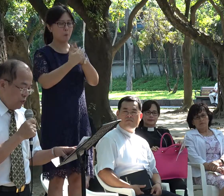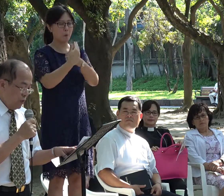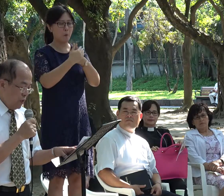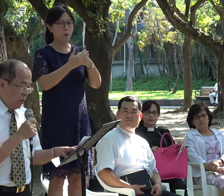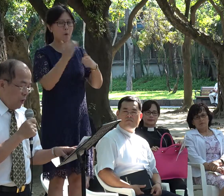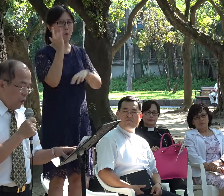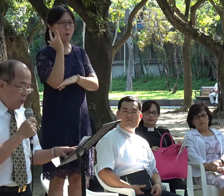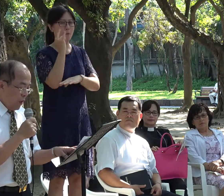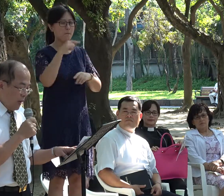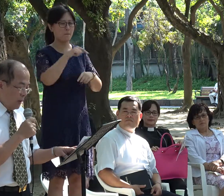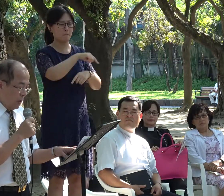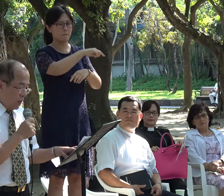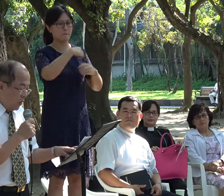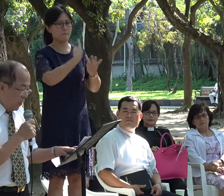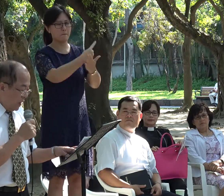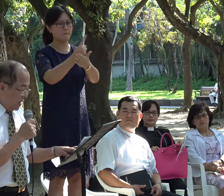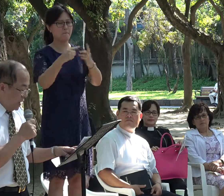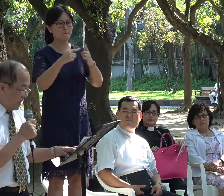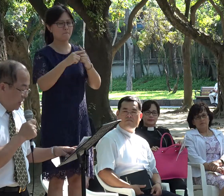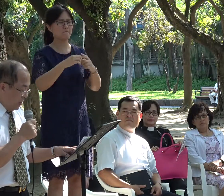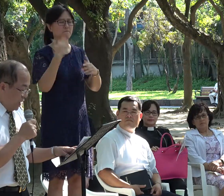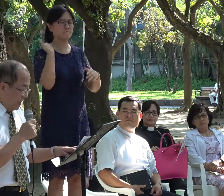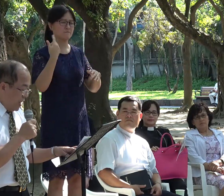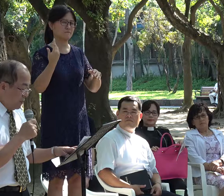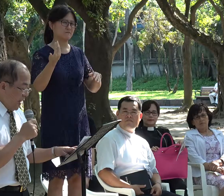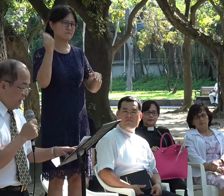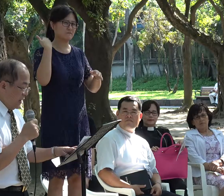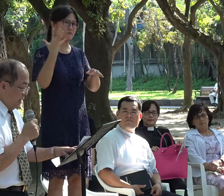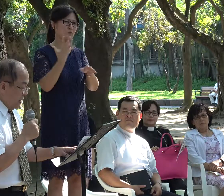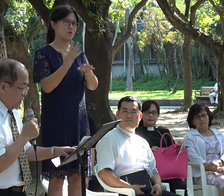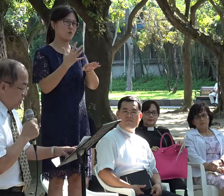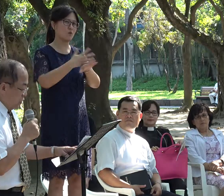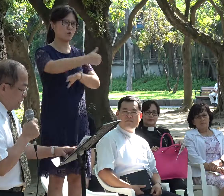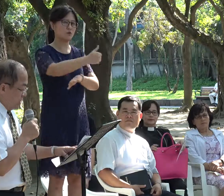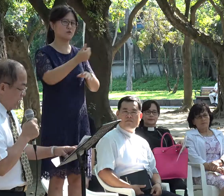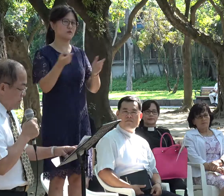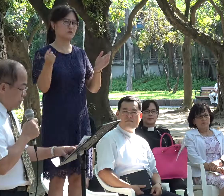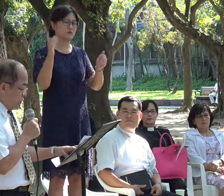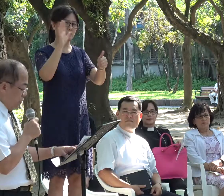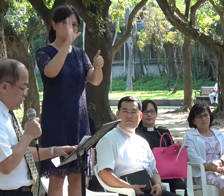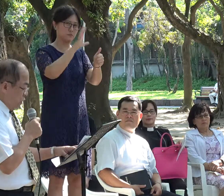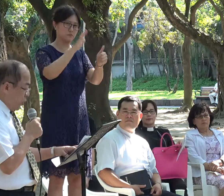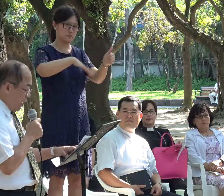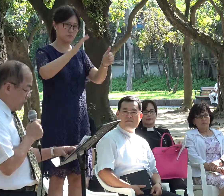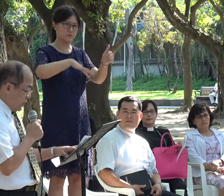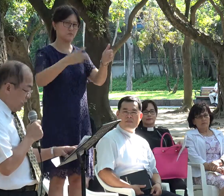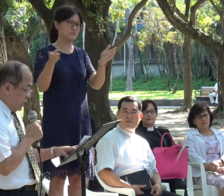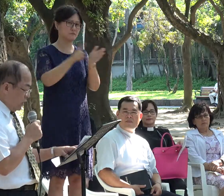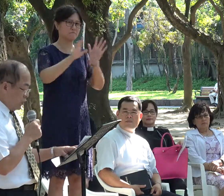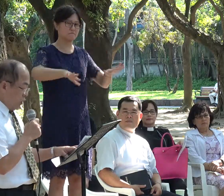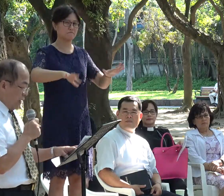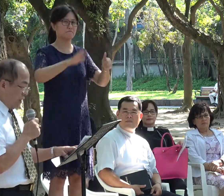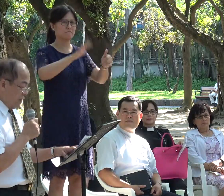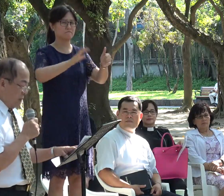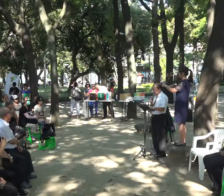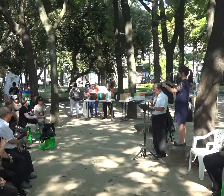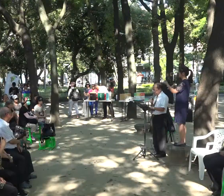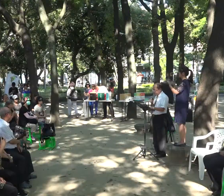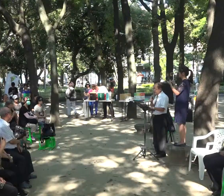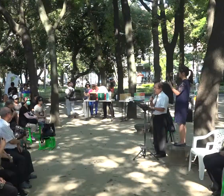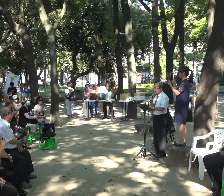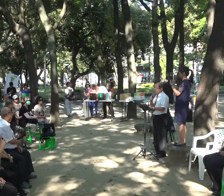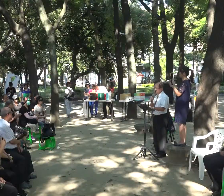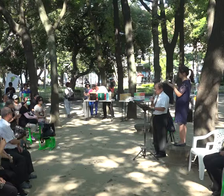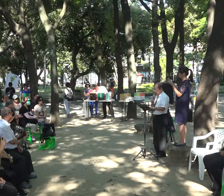守，予阮伫过去的年日的敬拜，全然无受着外在因素来暂